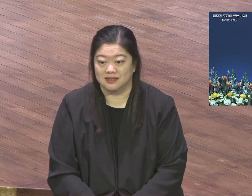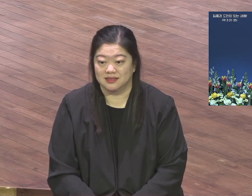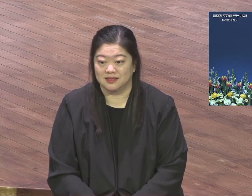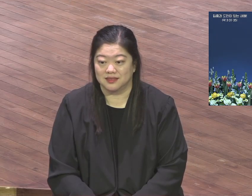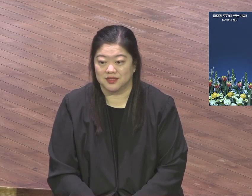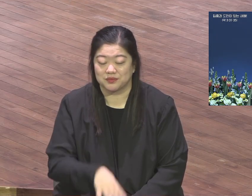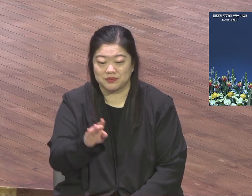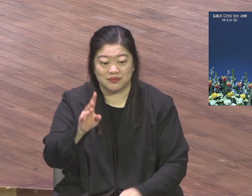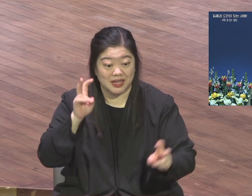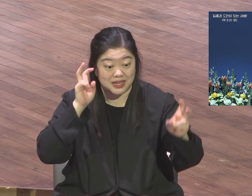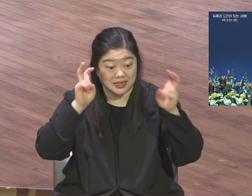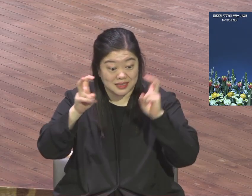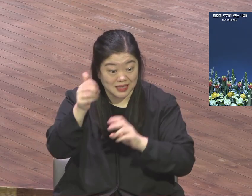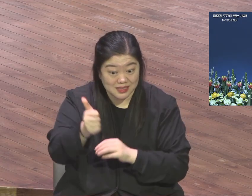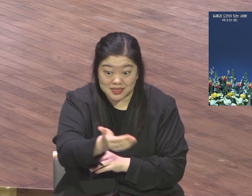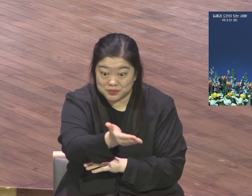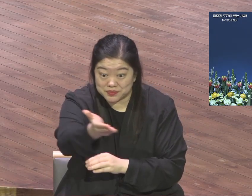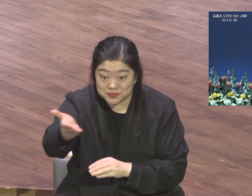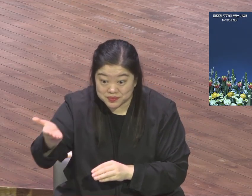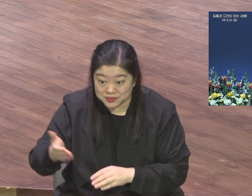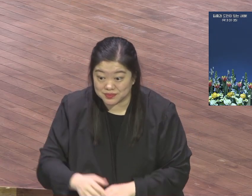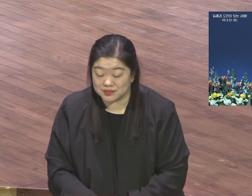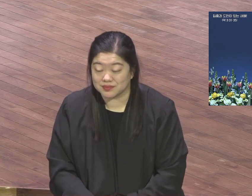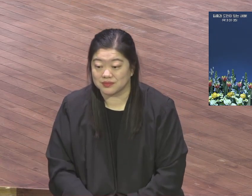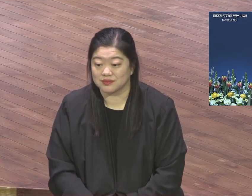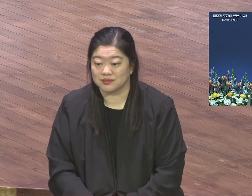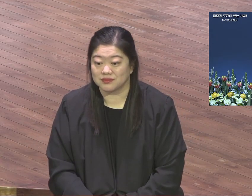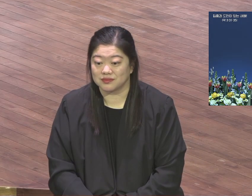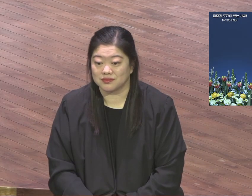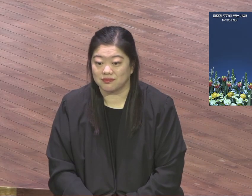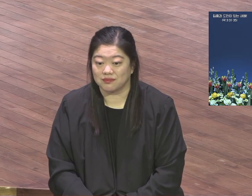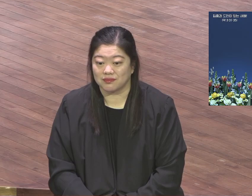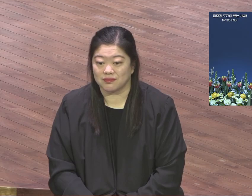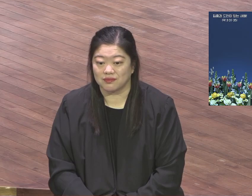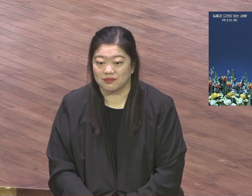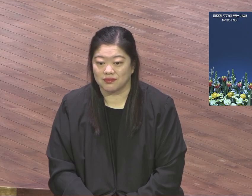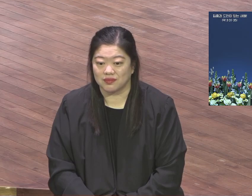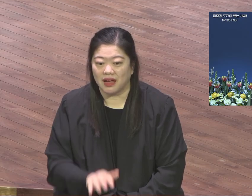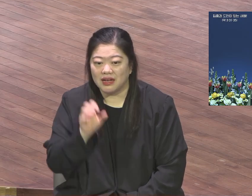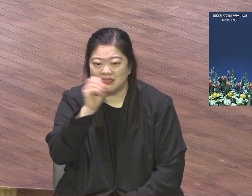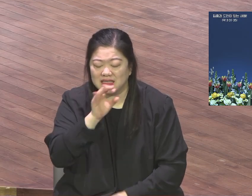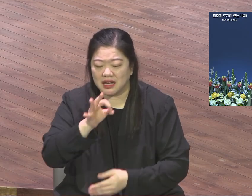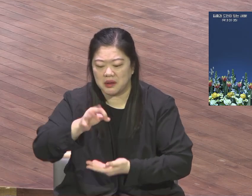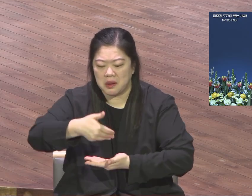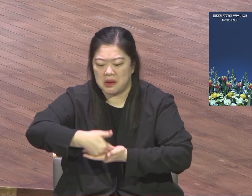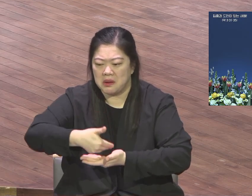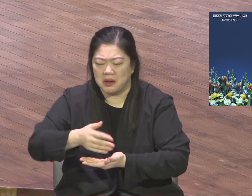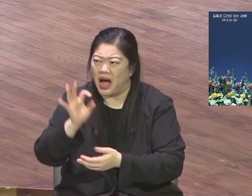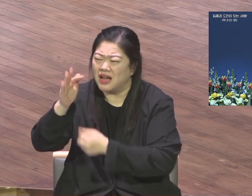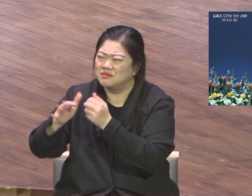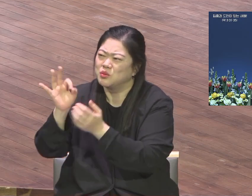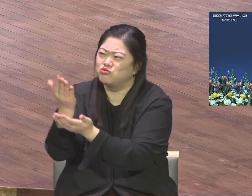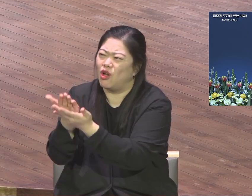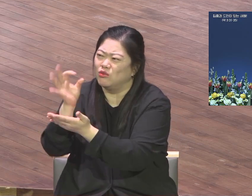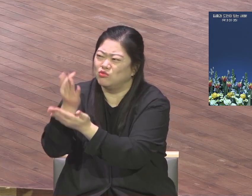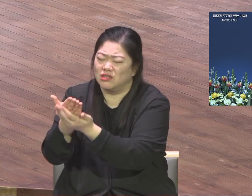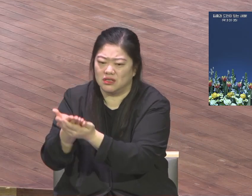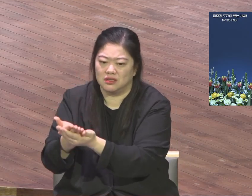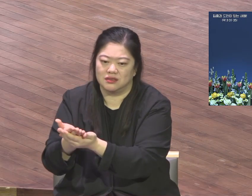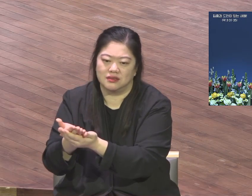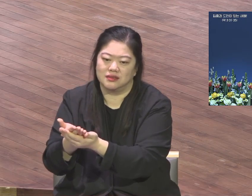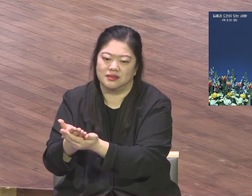사업하는 분들요. 그리 그 성공하는 사람도 DNA가 다릅니다. DNA가 달라요.